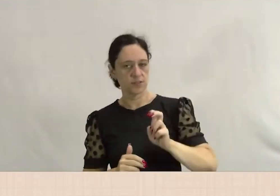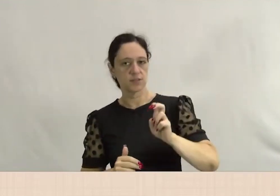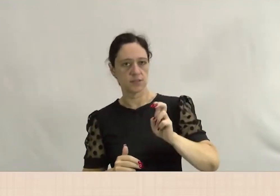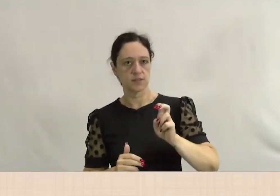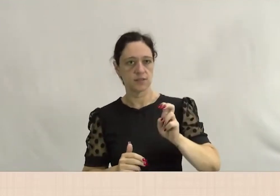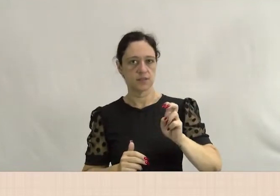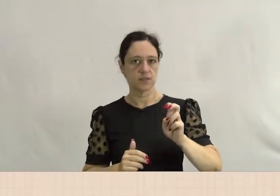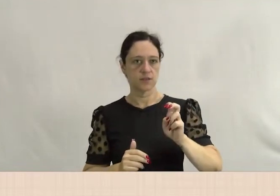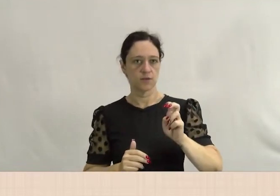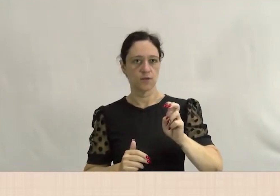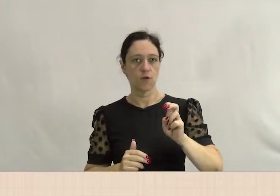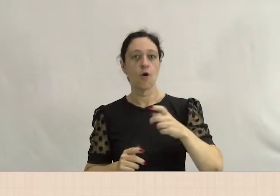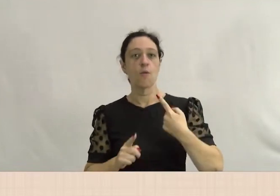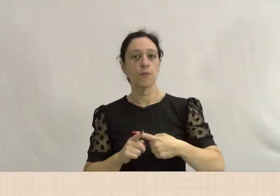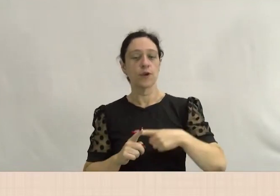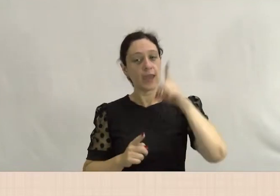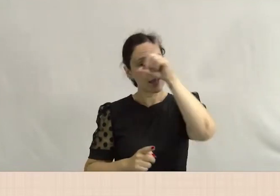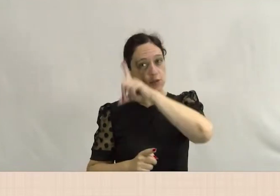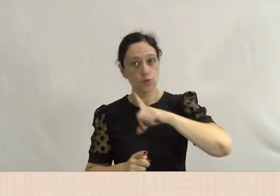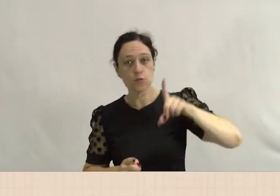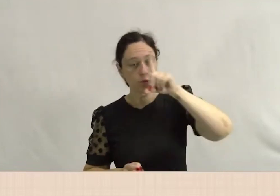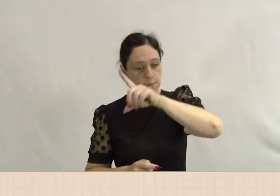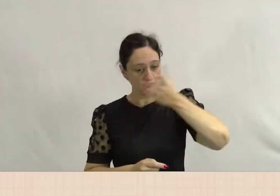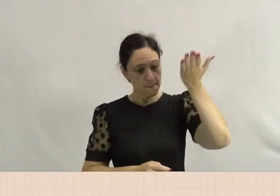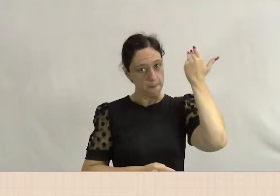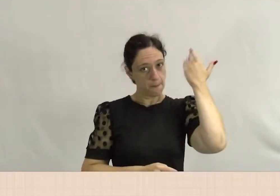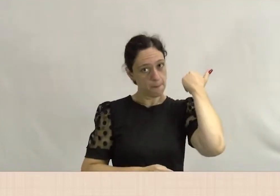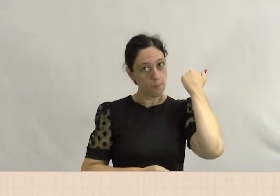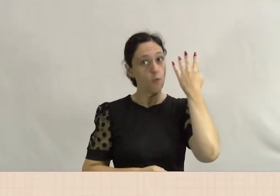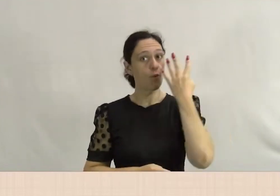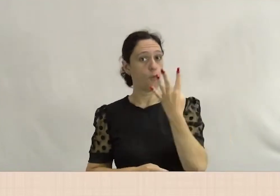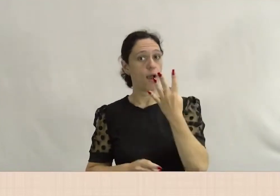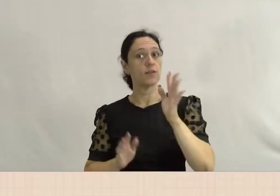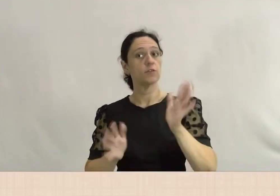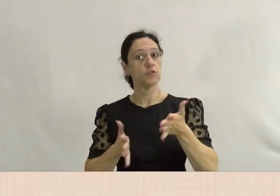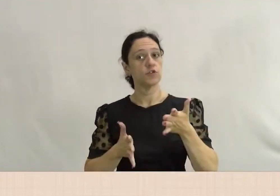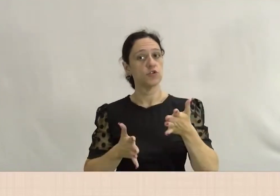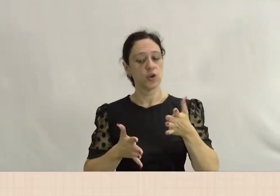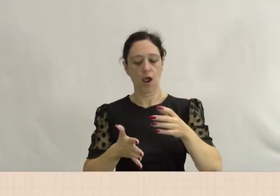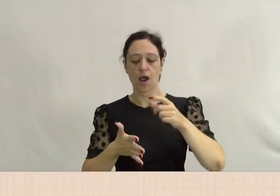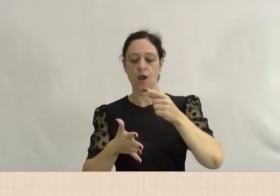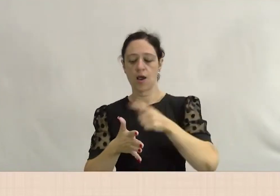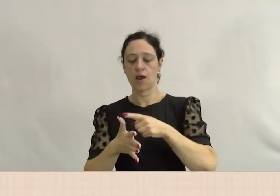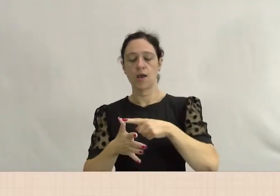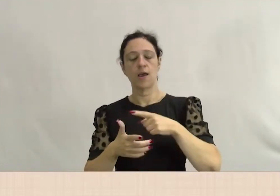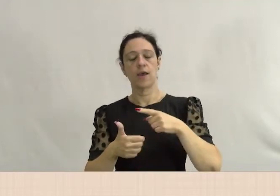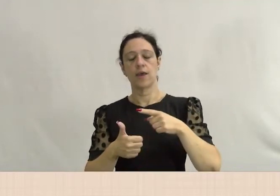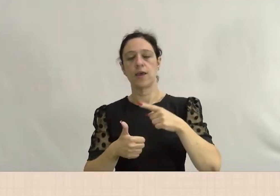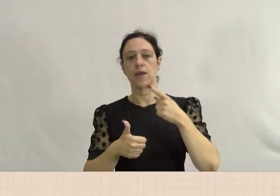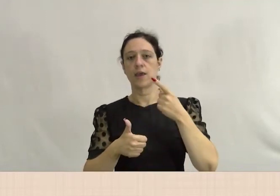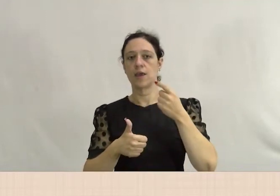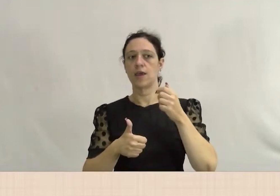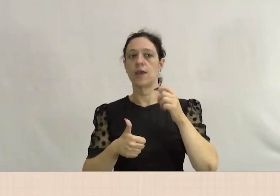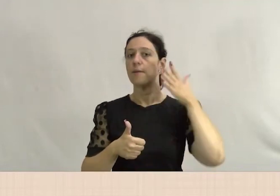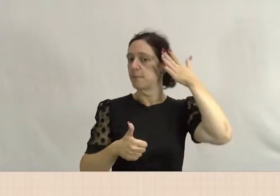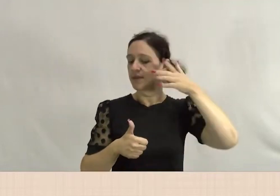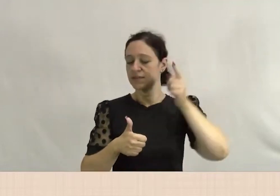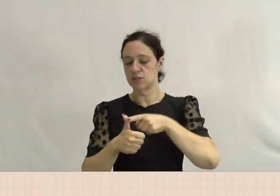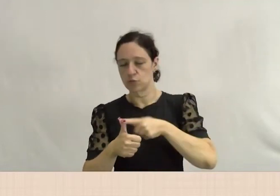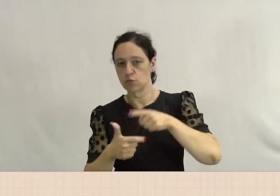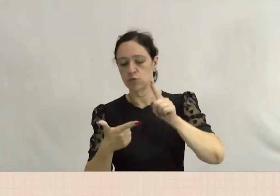usamos 4 domingos para tratar das mensagens de 1 até 4.